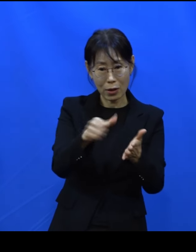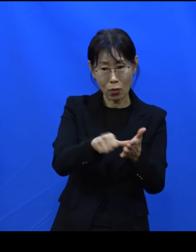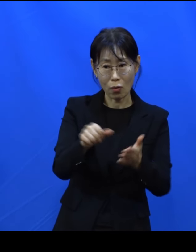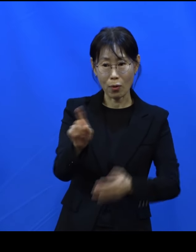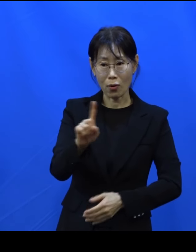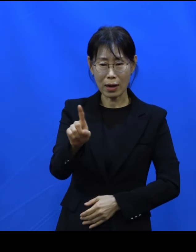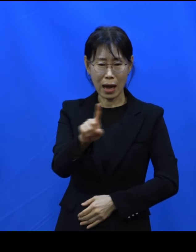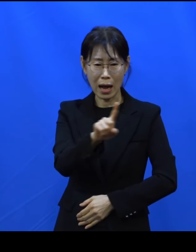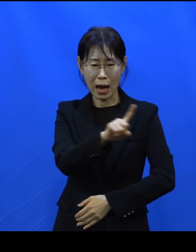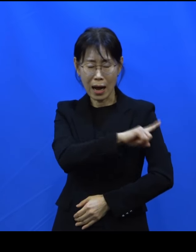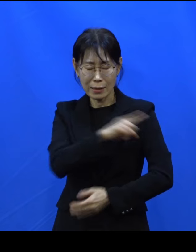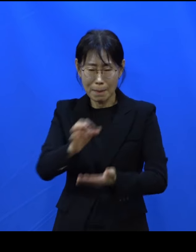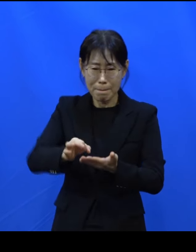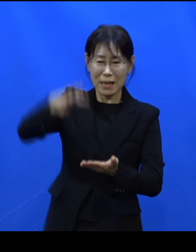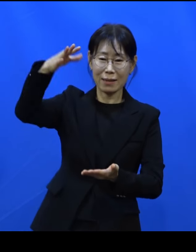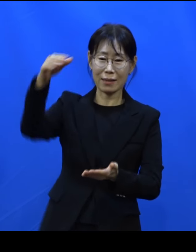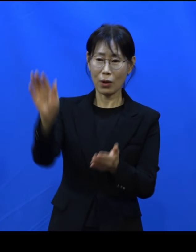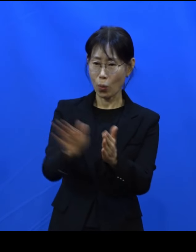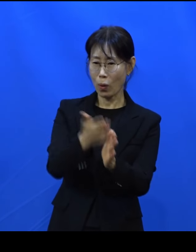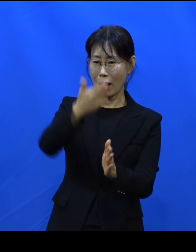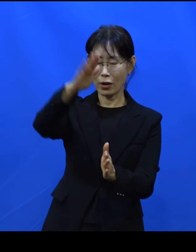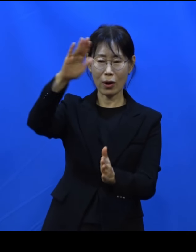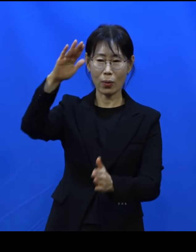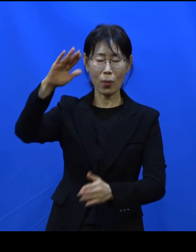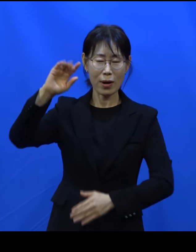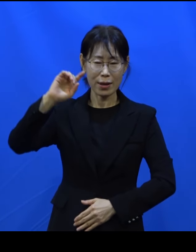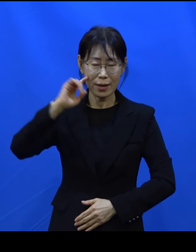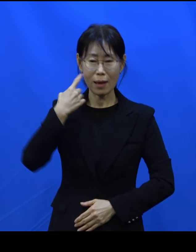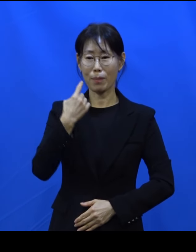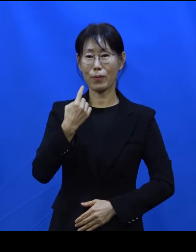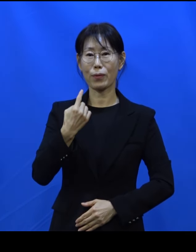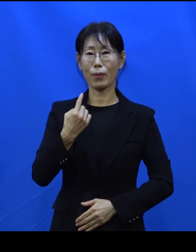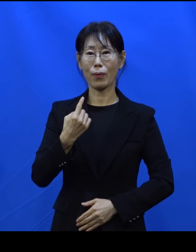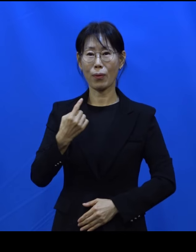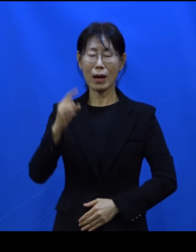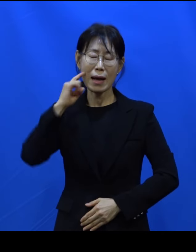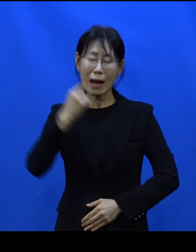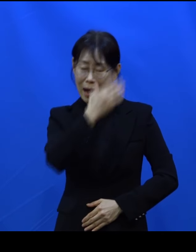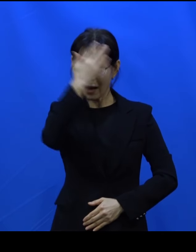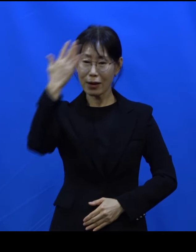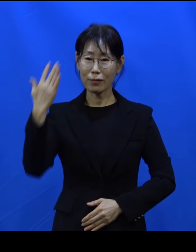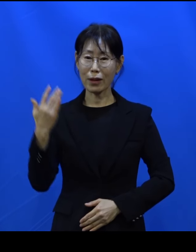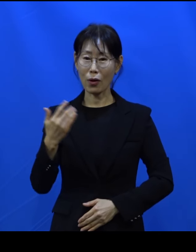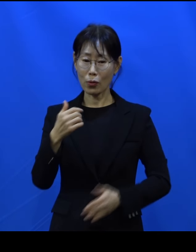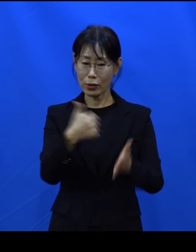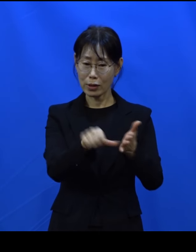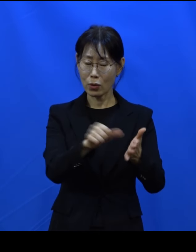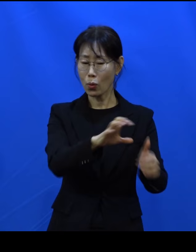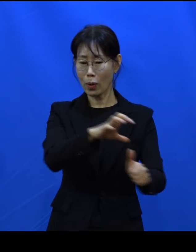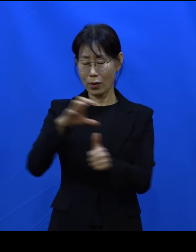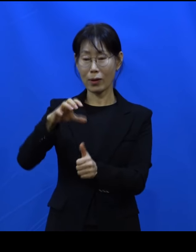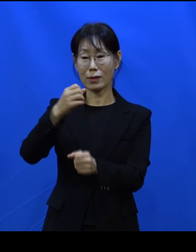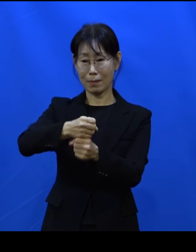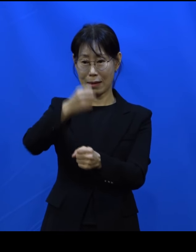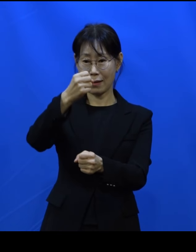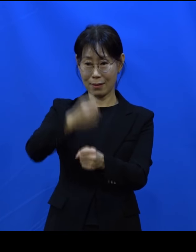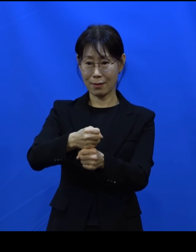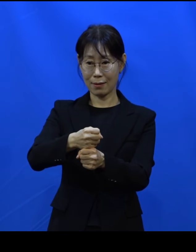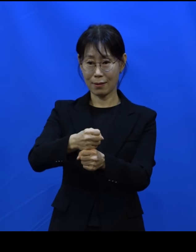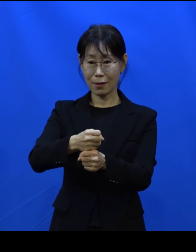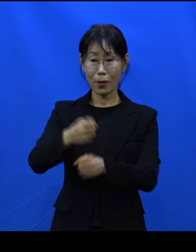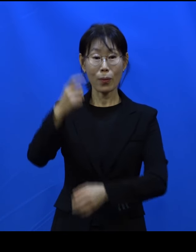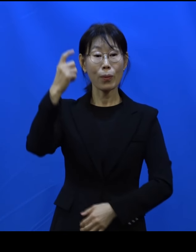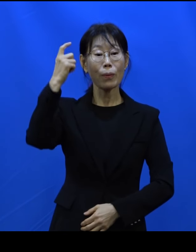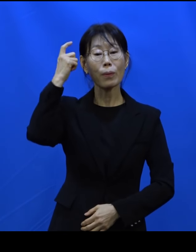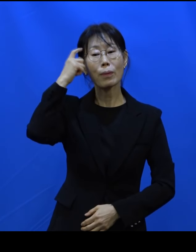그러니까 화려하고 장엄하고 풍요롭고 아름다운 거예요. 자, 그렇게 만든 이유 중에